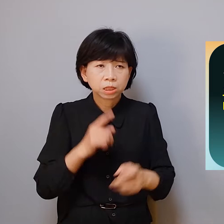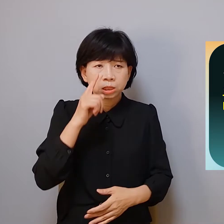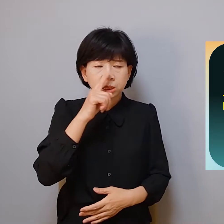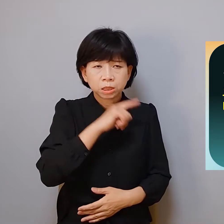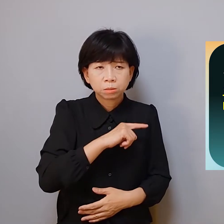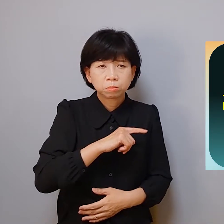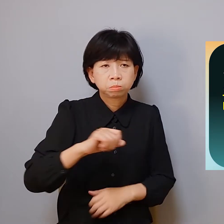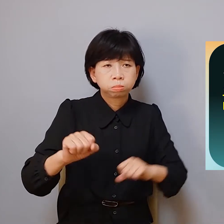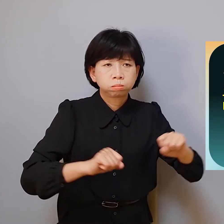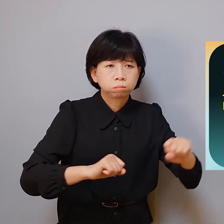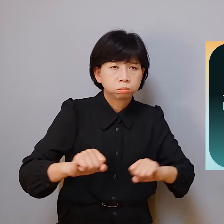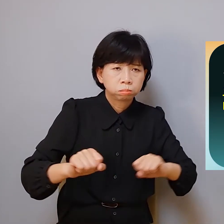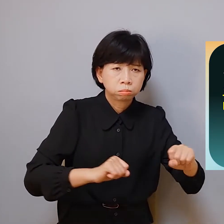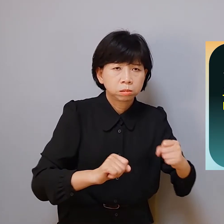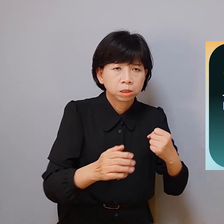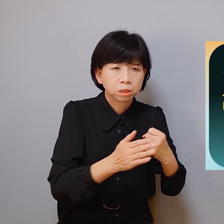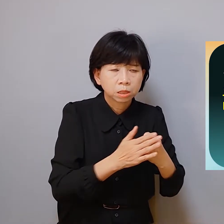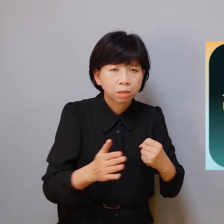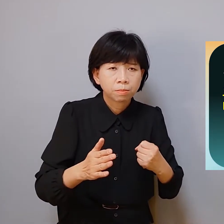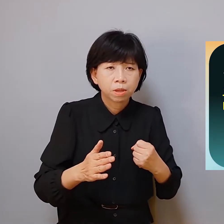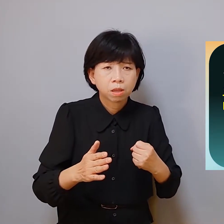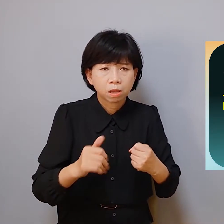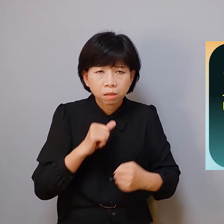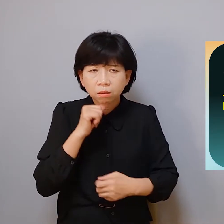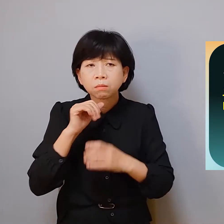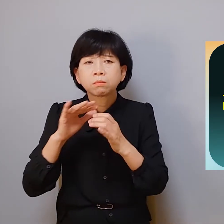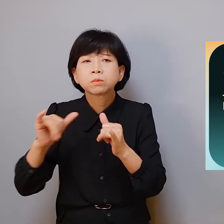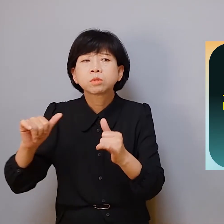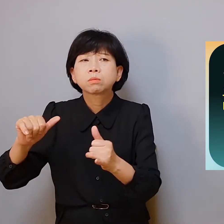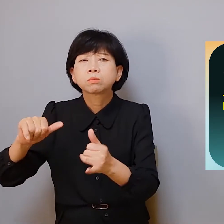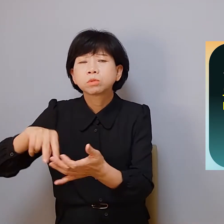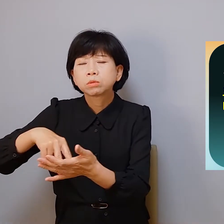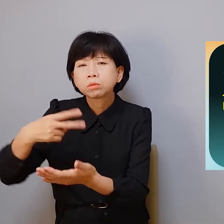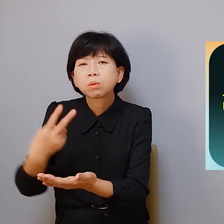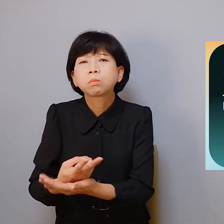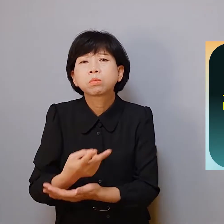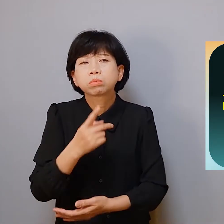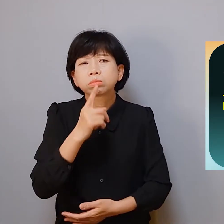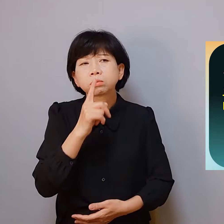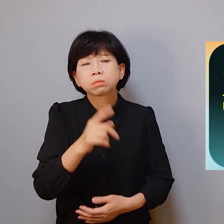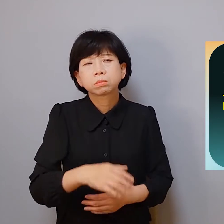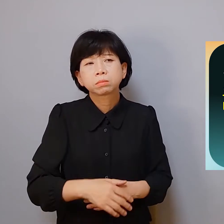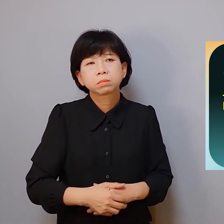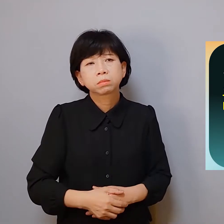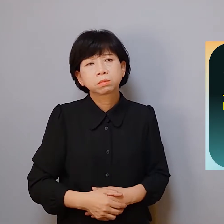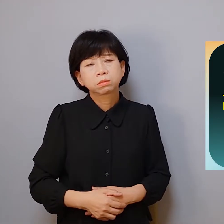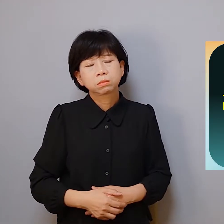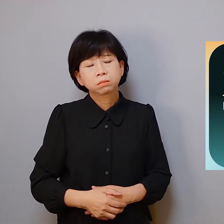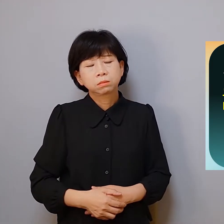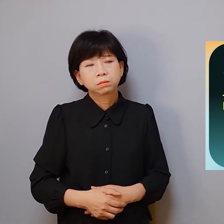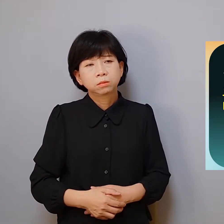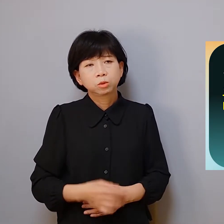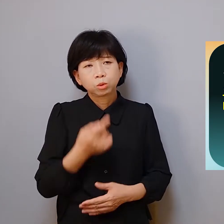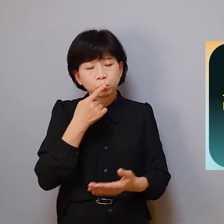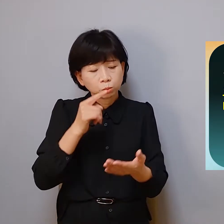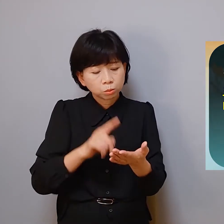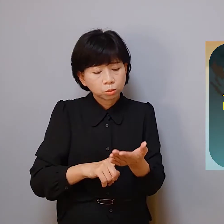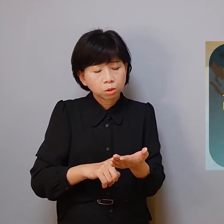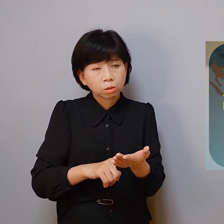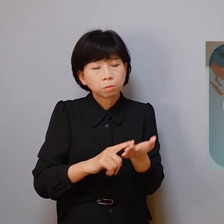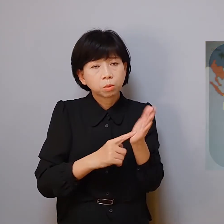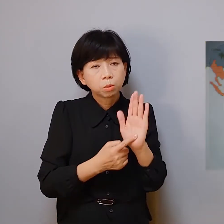말미암아 가련한 자들이 넘어지니이다 또 말씀합니다. 이 말씀도 좀 쉽게